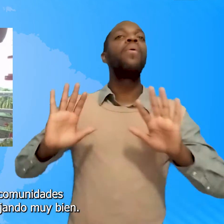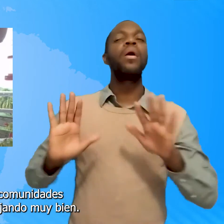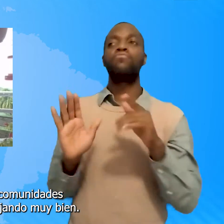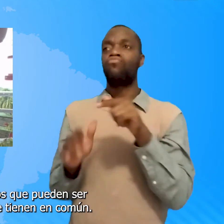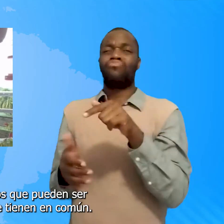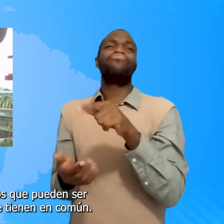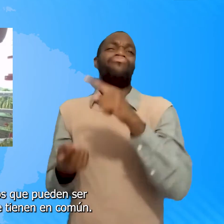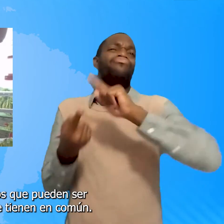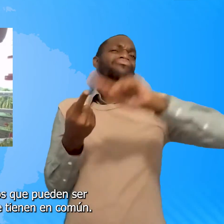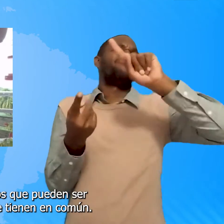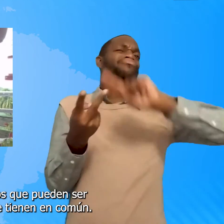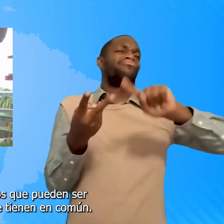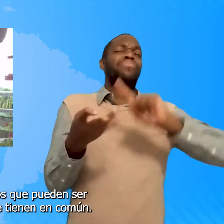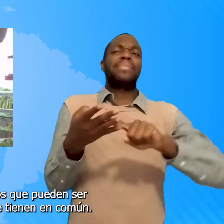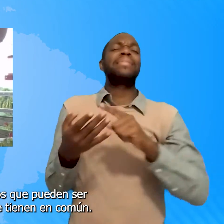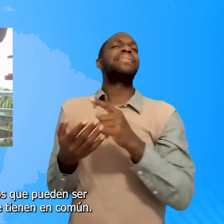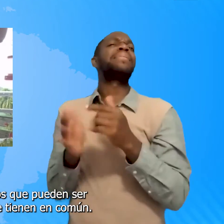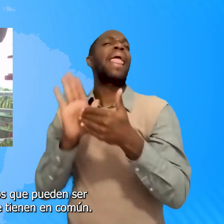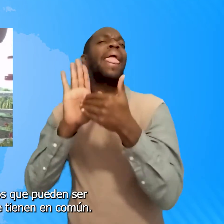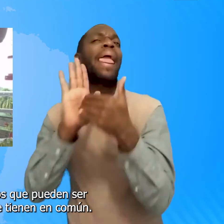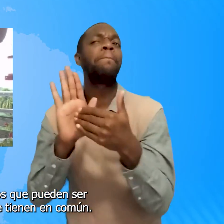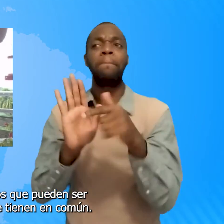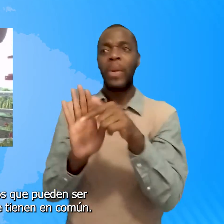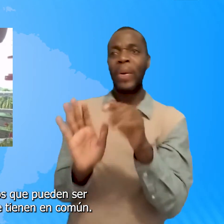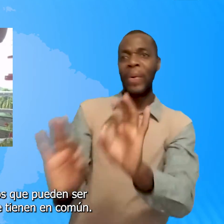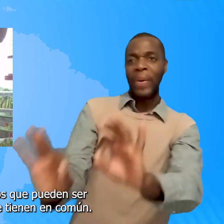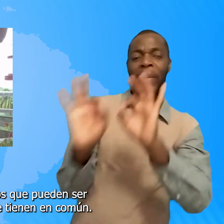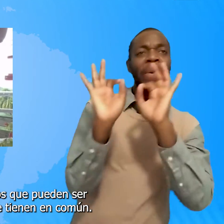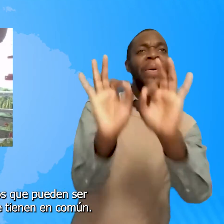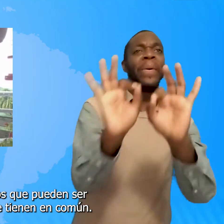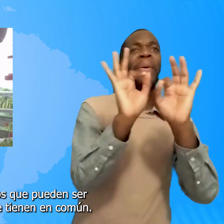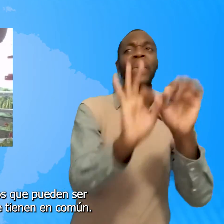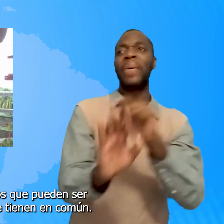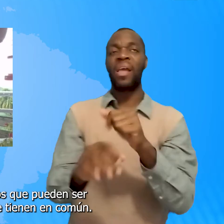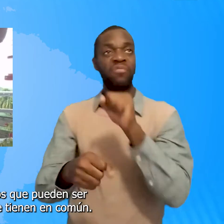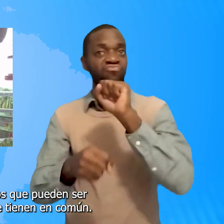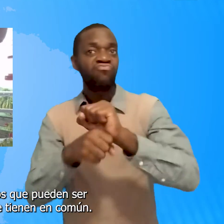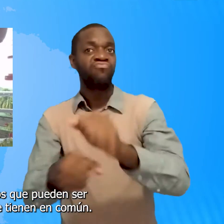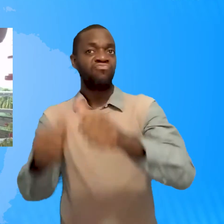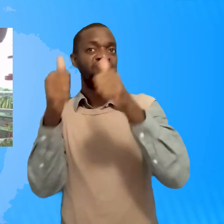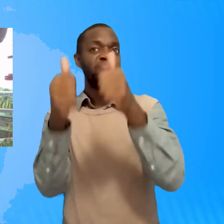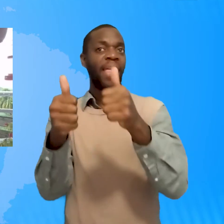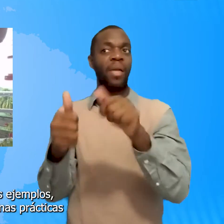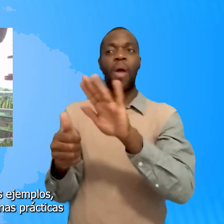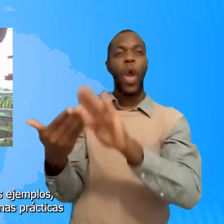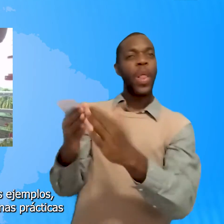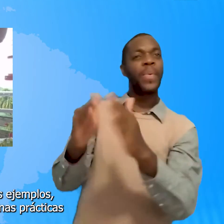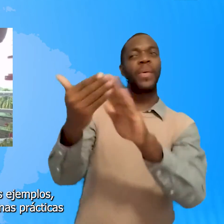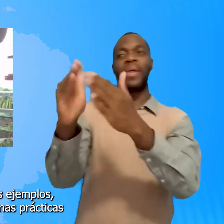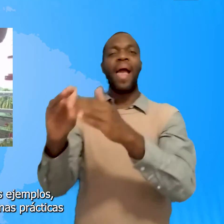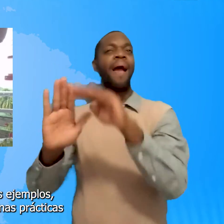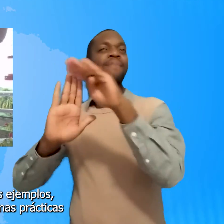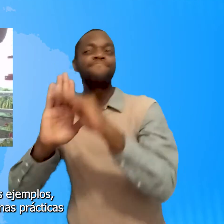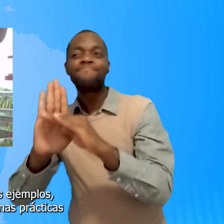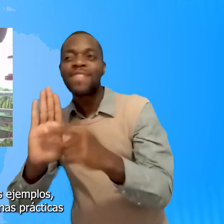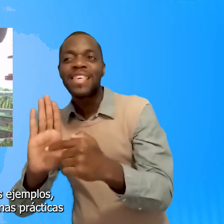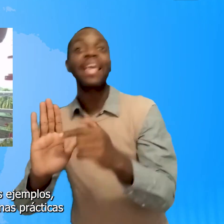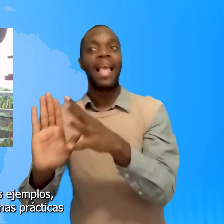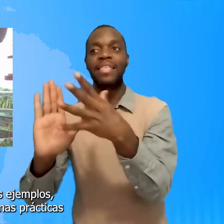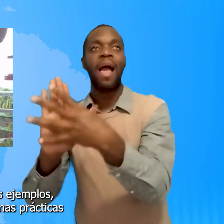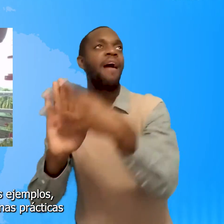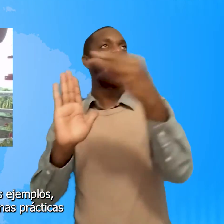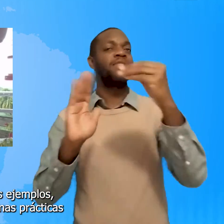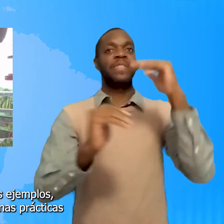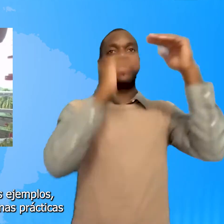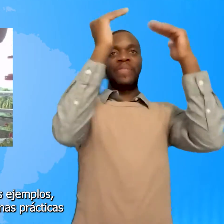trabajando muy bien, ejemplos concretos que pueden ser escalables. Y lo que tienen en común todos estos ejemplos